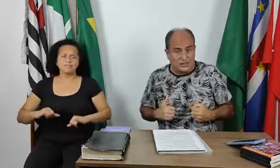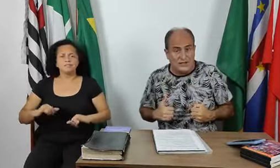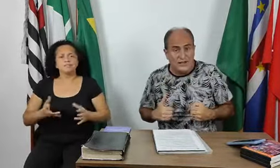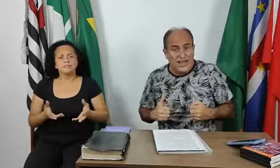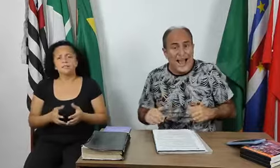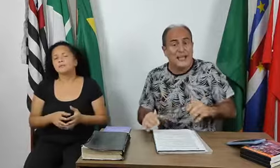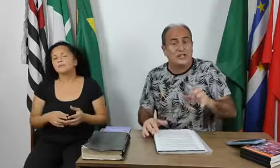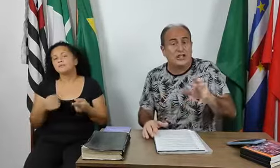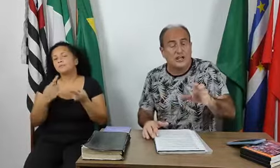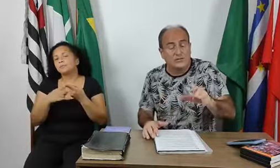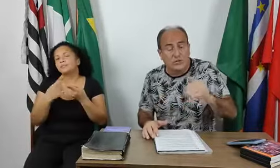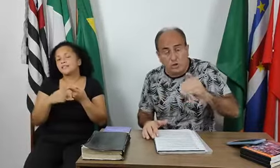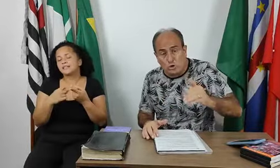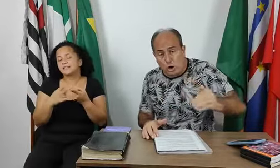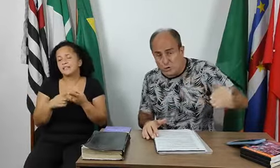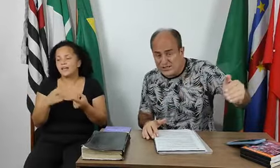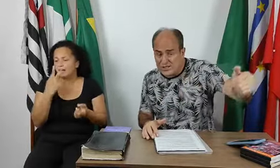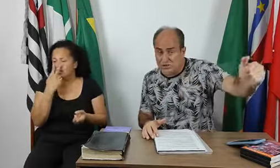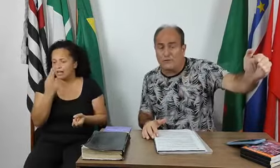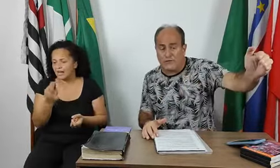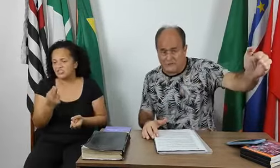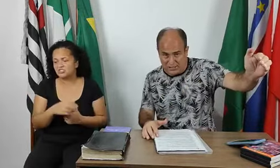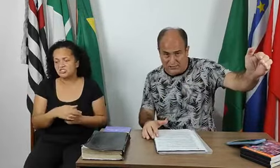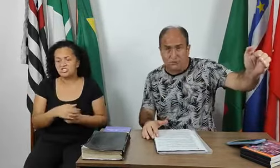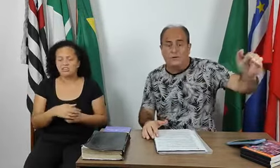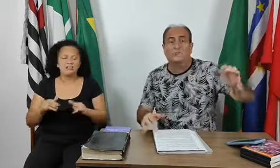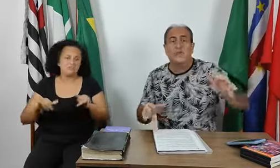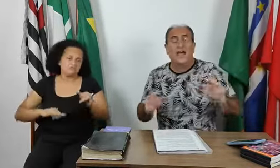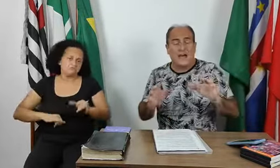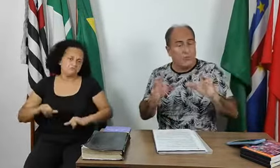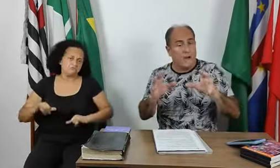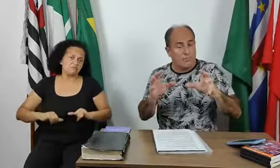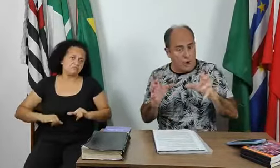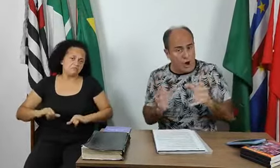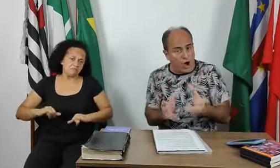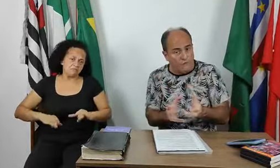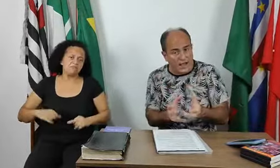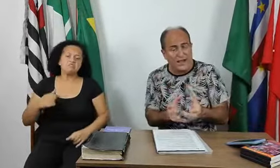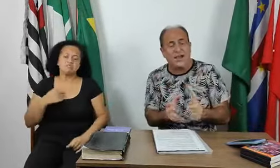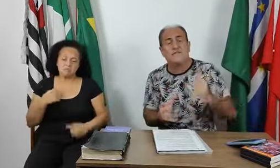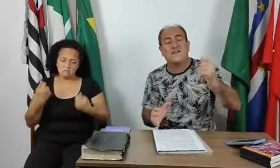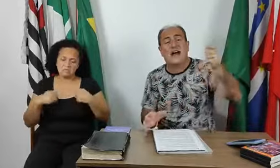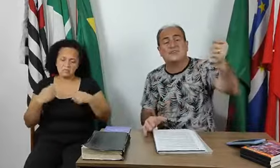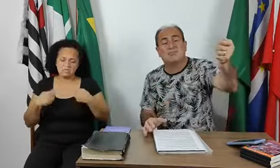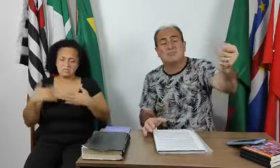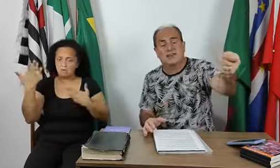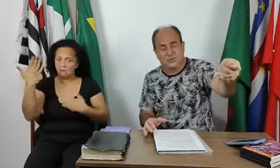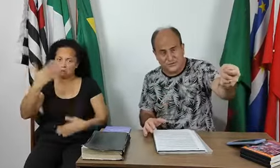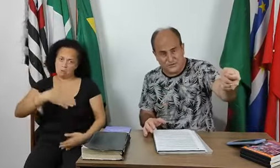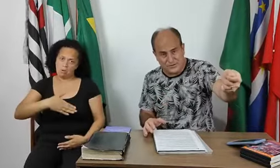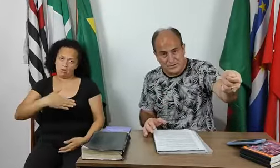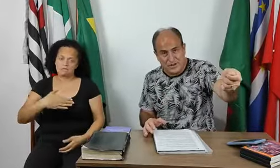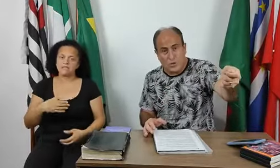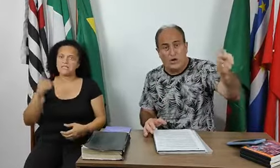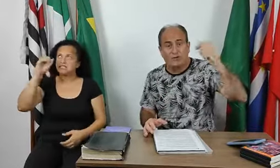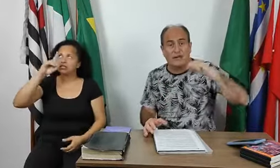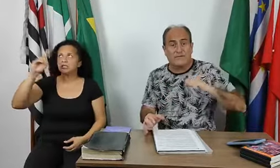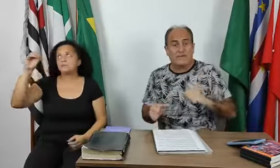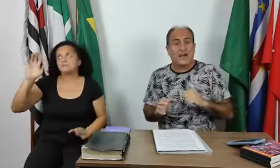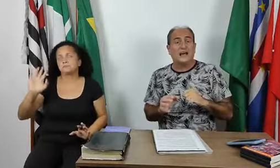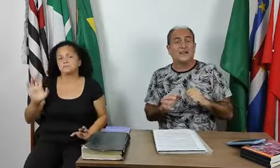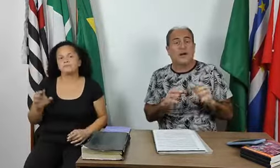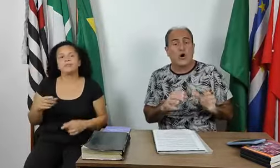desnecessariamente, achando que todo esse sofrimento é uma prova enviada por Deus. Quando,